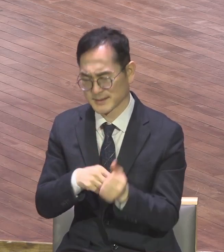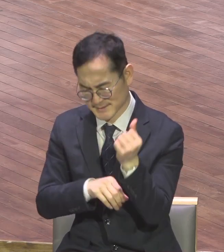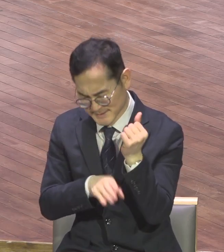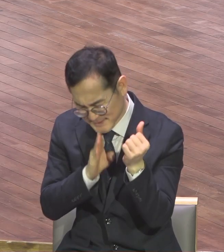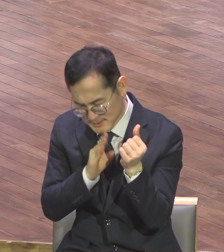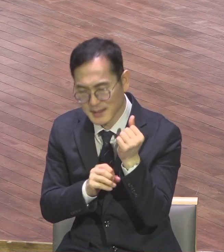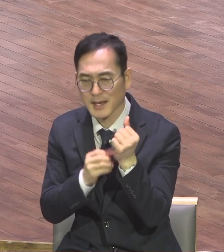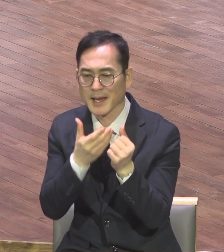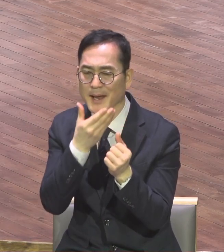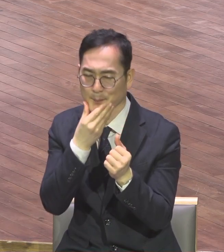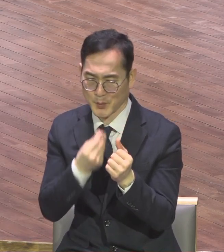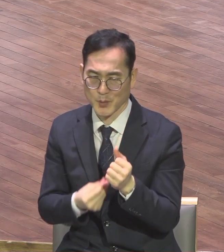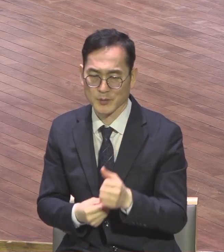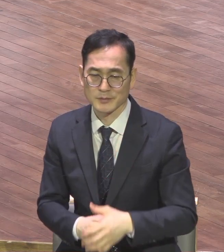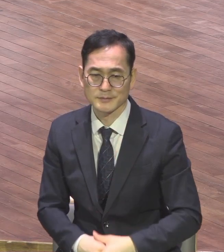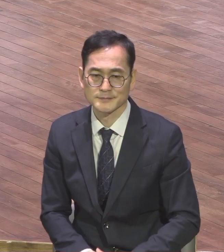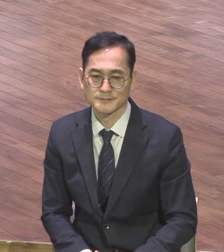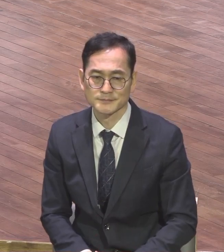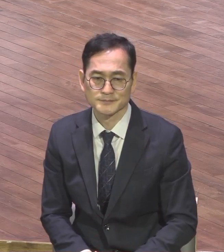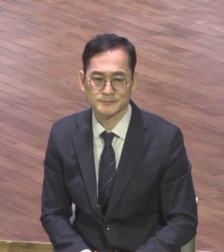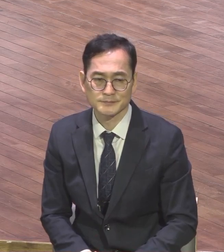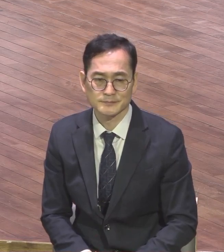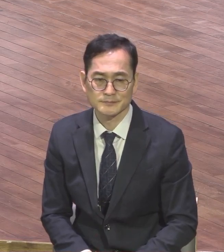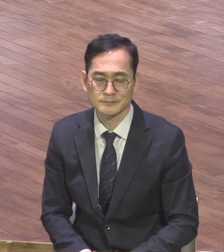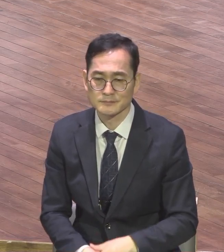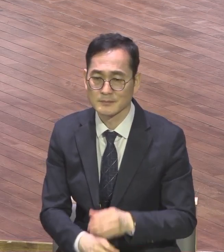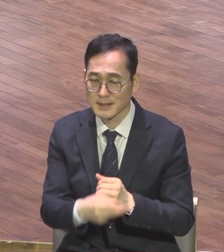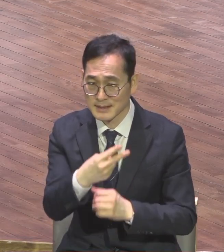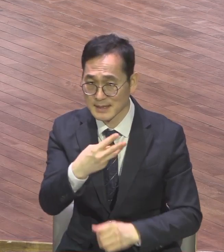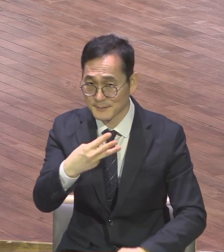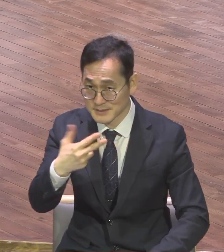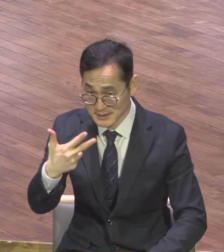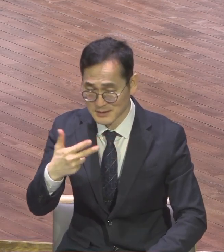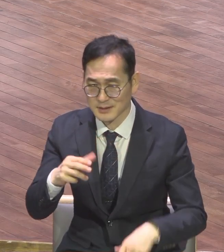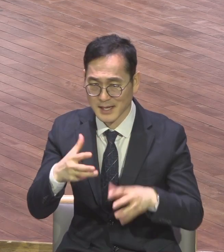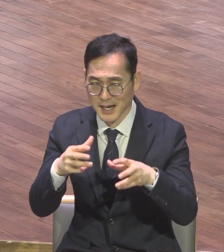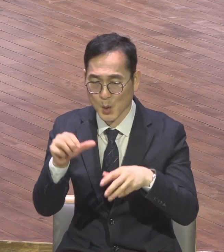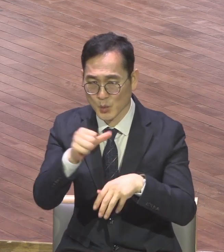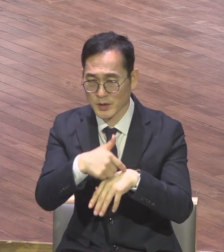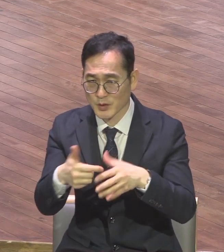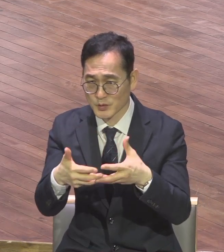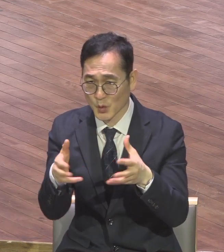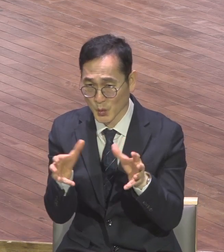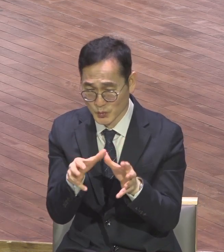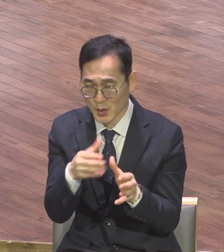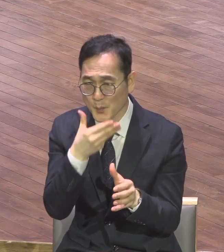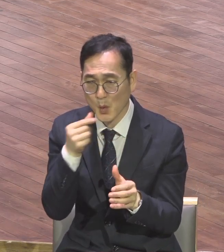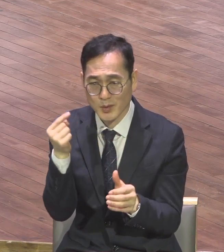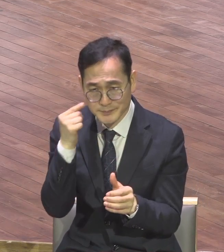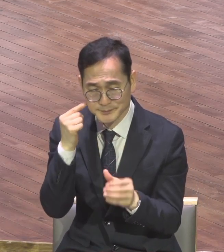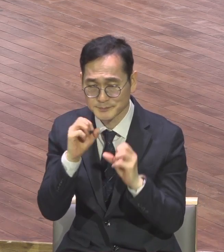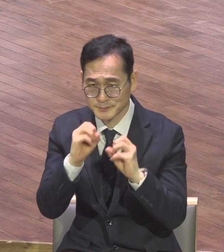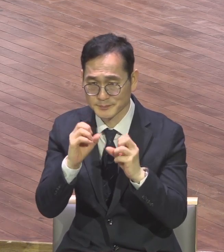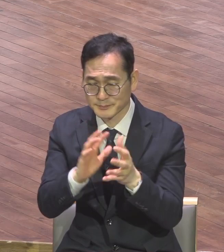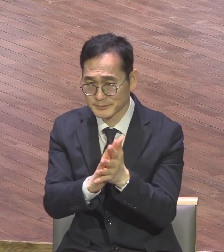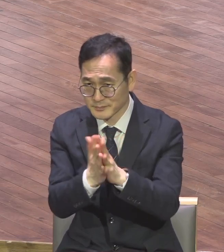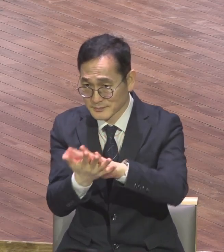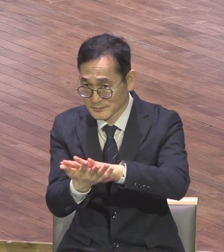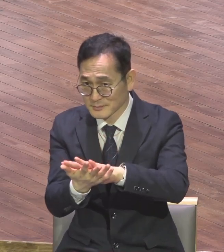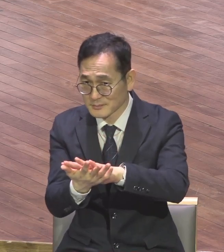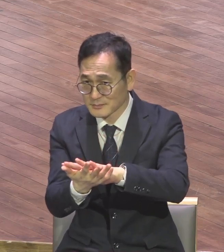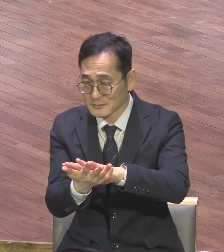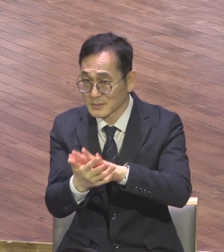우리의 삶이 그렇습니다. 그래서 237나라 5천 종족 복음화를 이루는데 쓰임받게 돼야 되는데, 모든 성도들